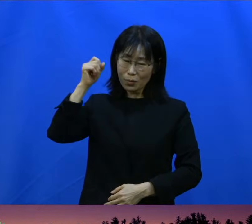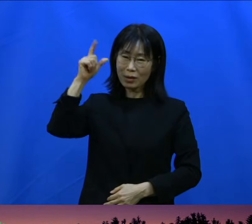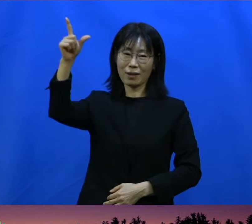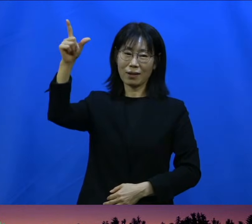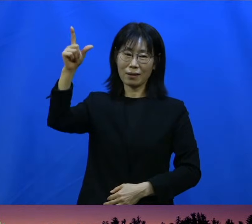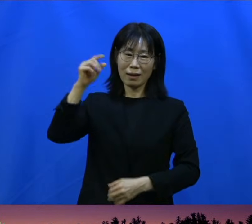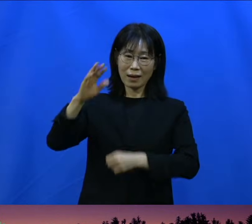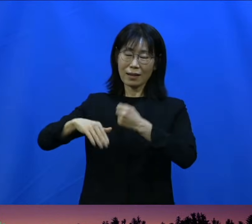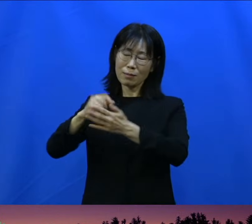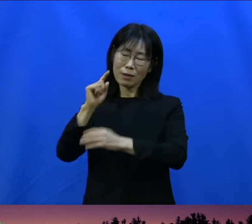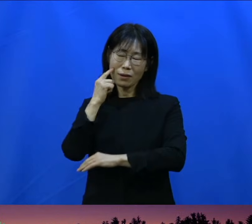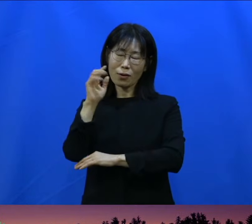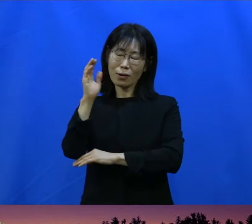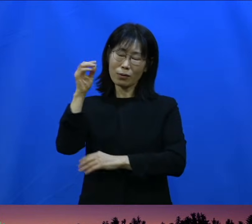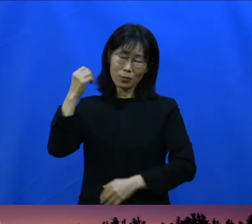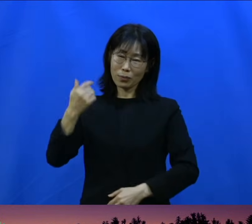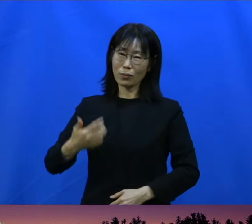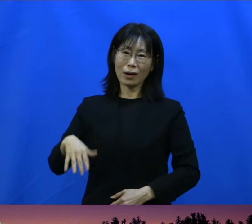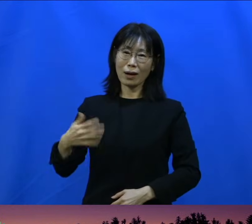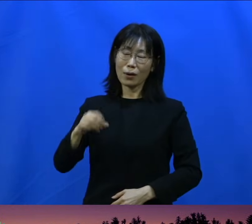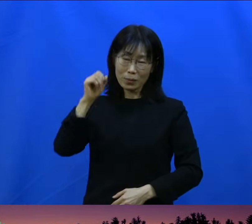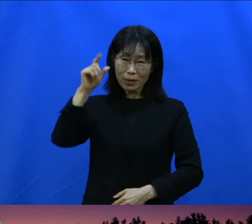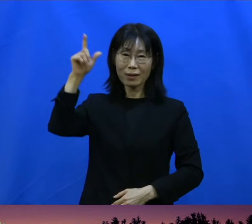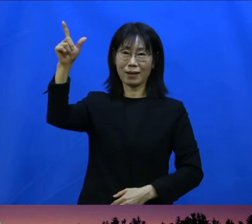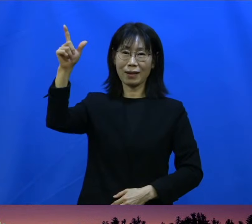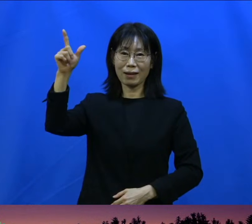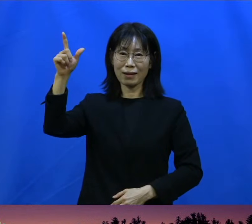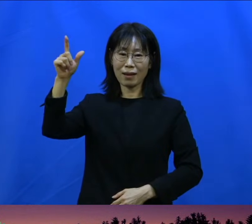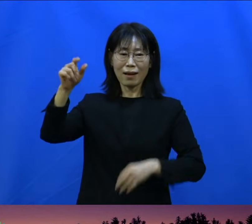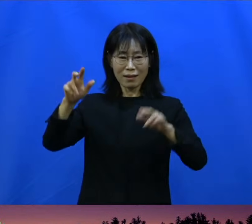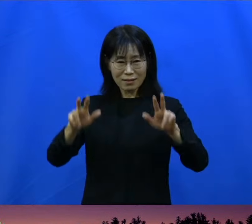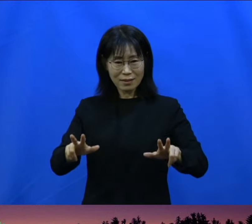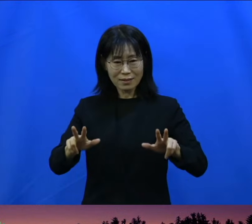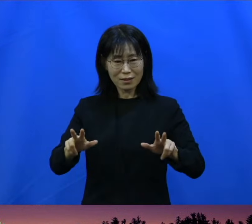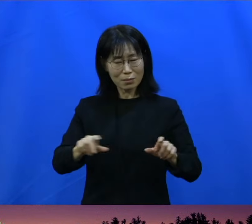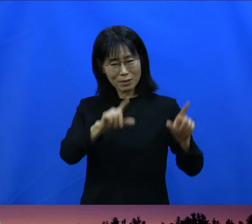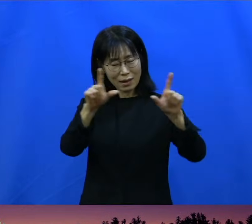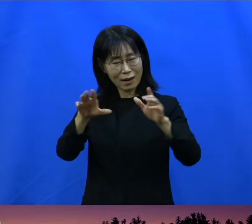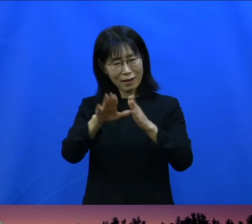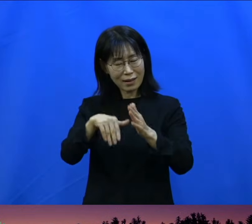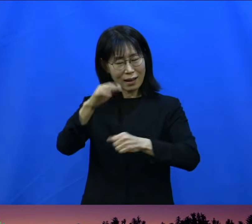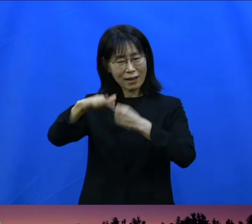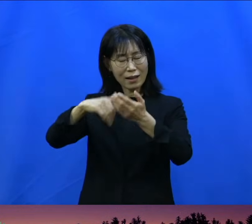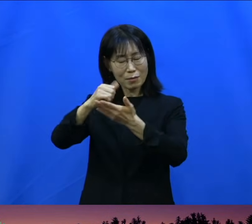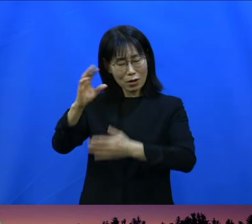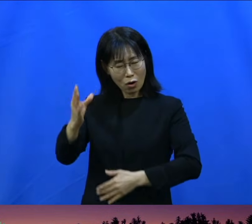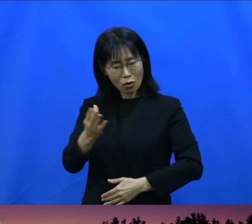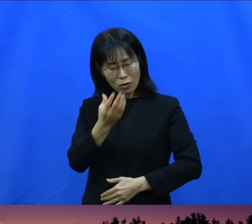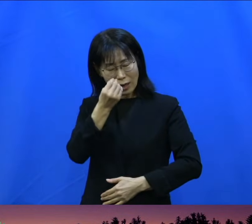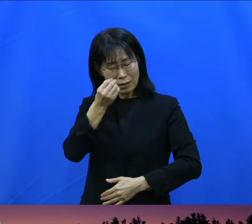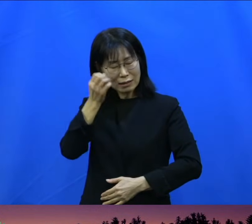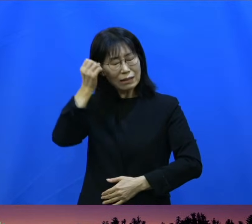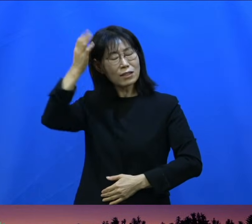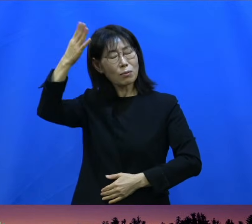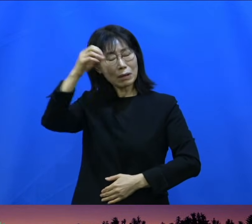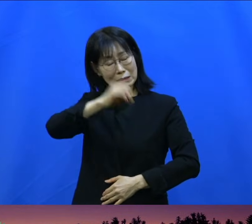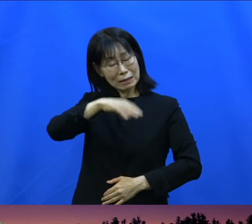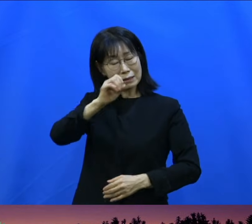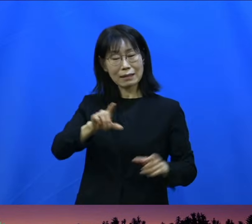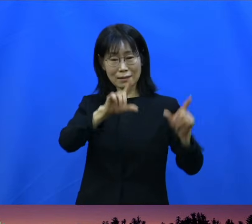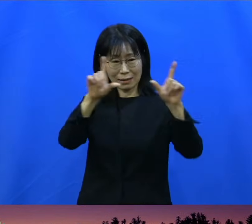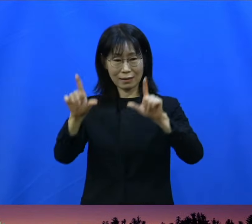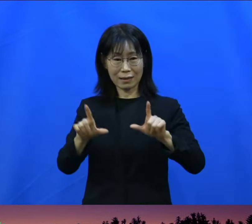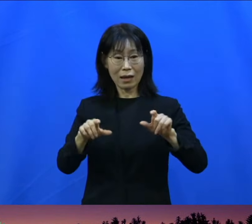거룩함. 우리는 이 거룩함을 상실한 시대를 살고 있습니다. 이러면 아가스를 다루면서 우리가 신부의